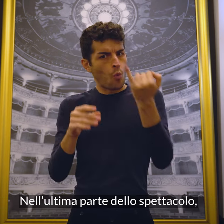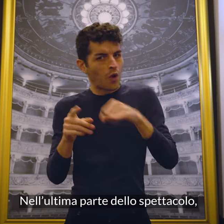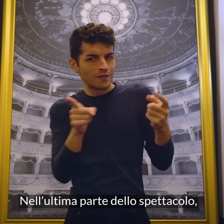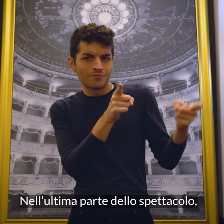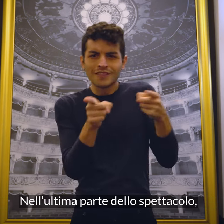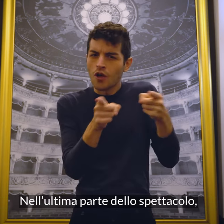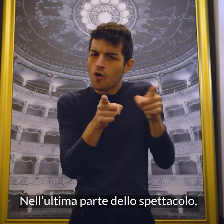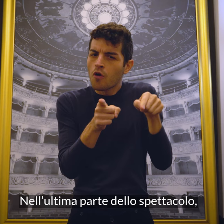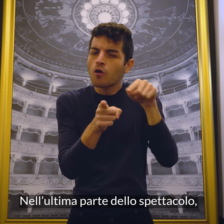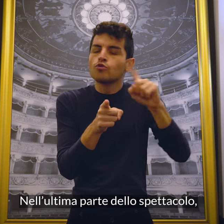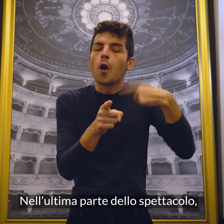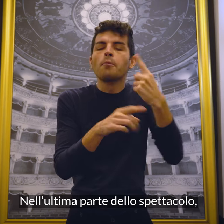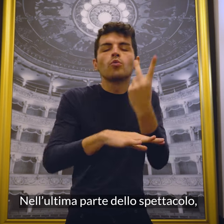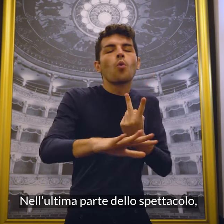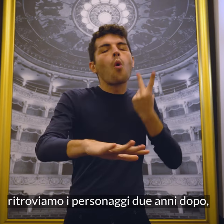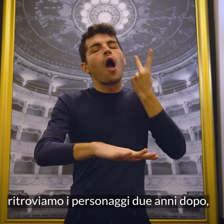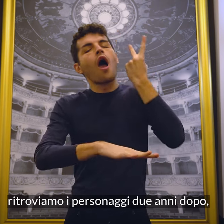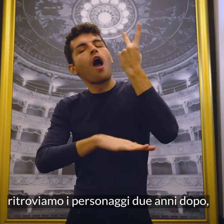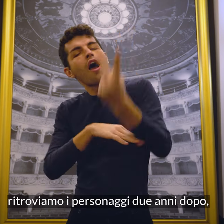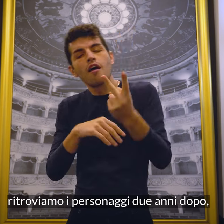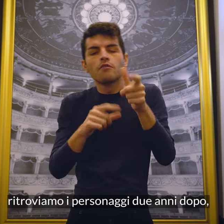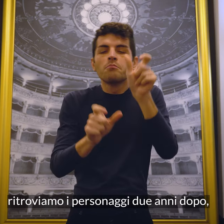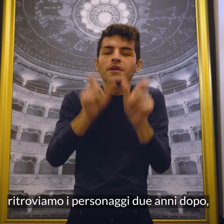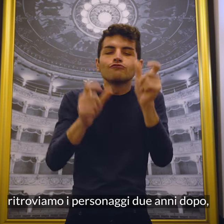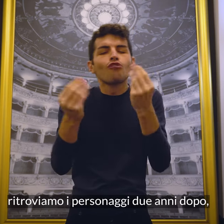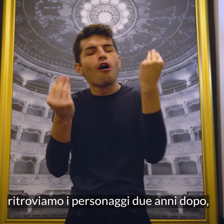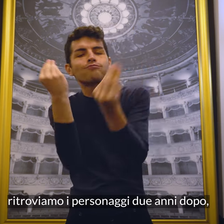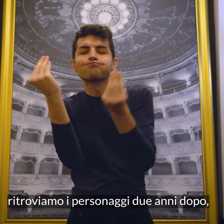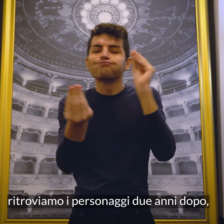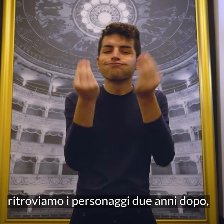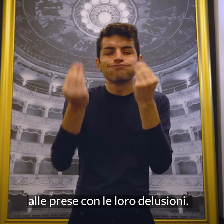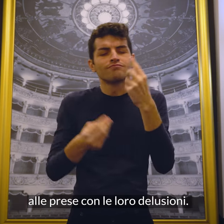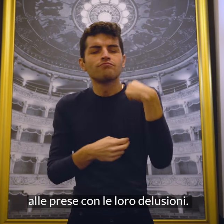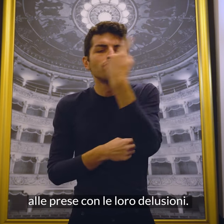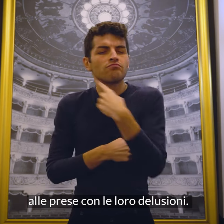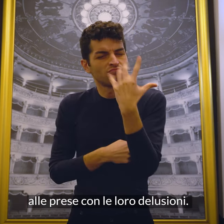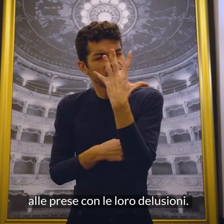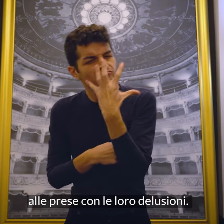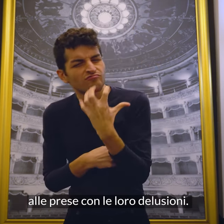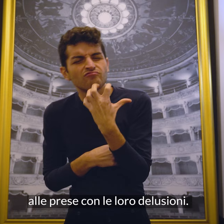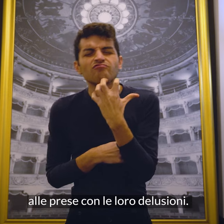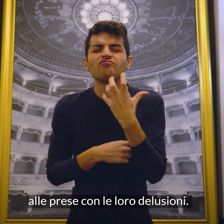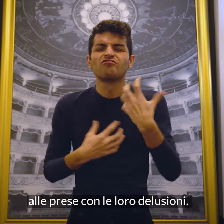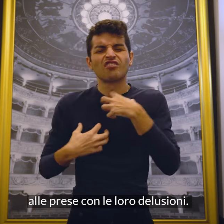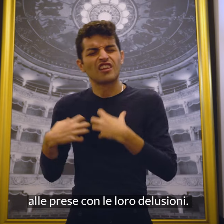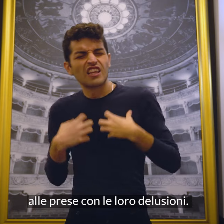Nell'ultima parte dello spettacolo ritroviamo i personaggi due anni dopo alle prese con le loro delusioni